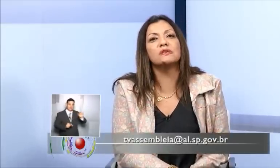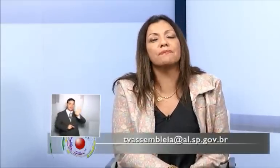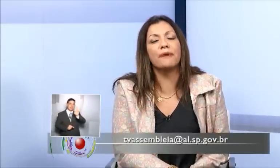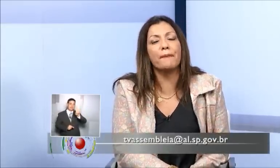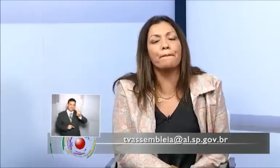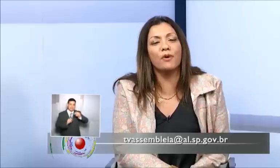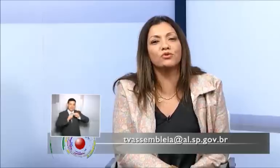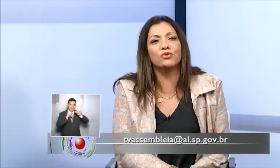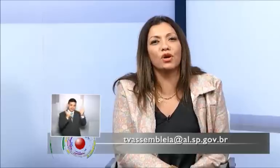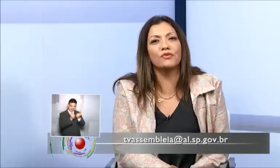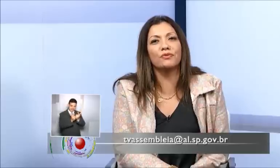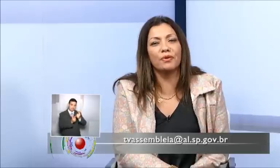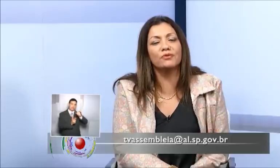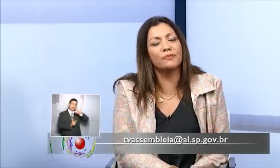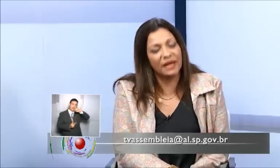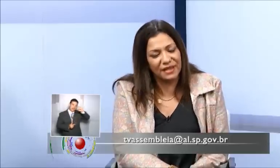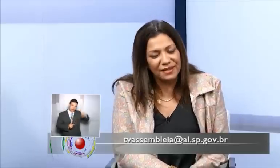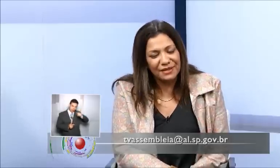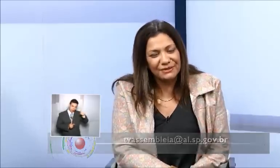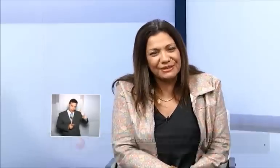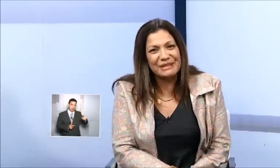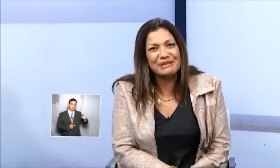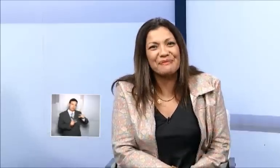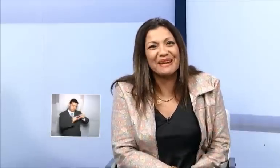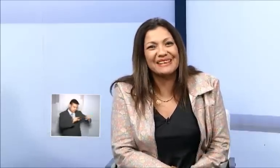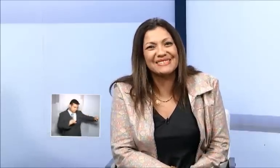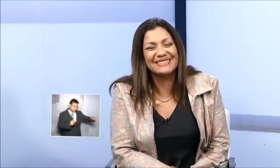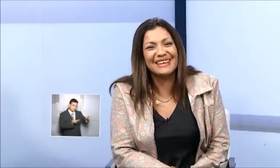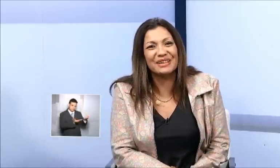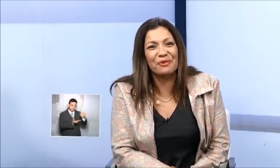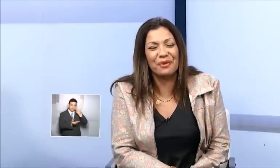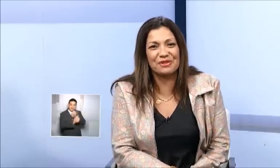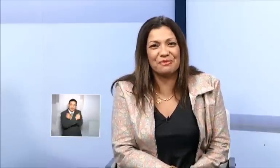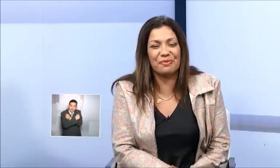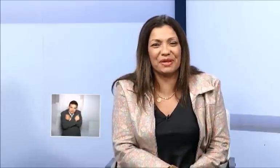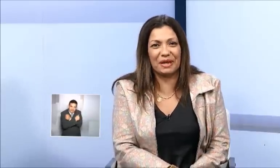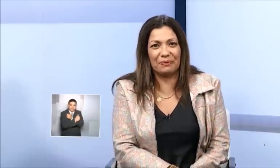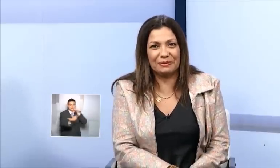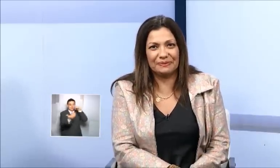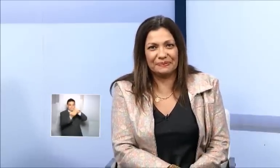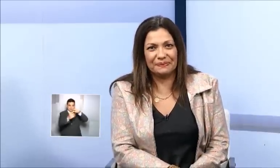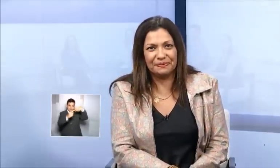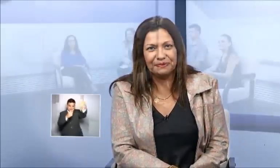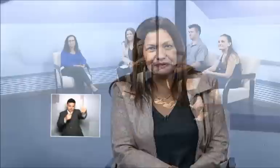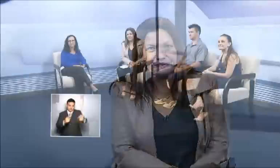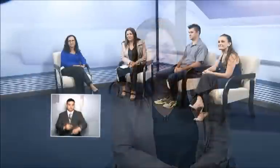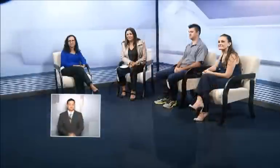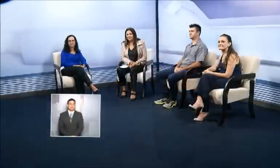tvassembleia@l.sp.gov.br. Um grande abraço e até o próximo programa.